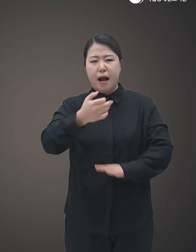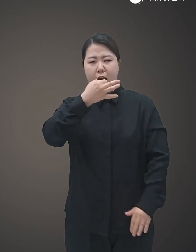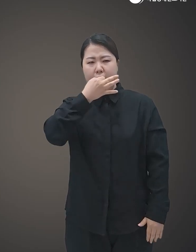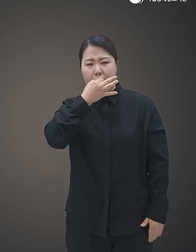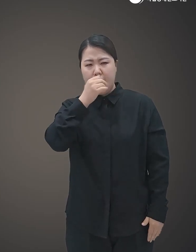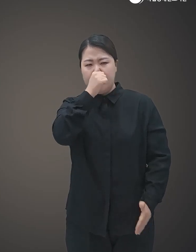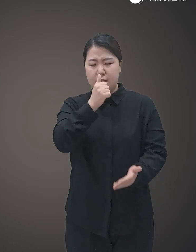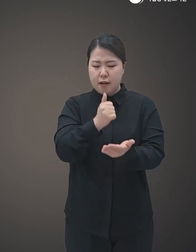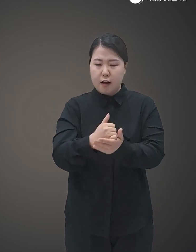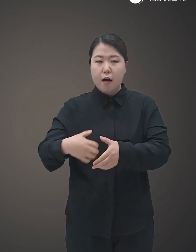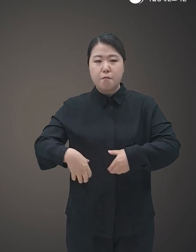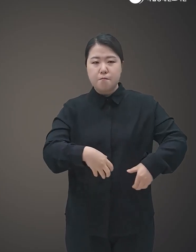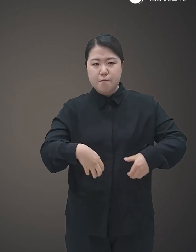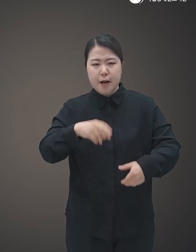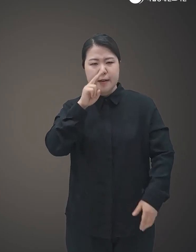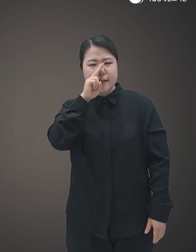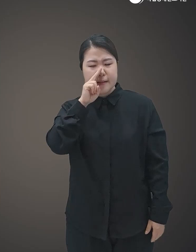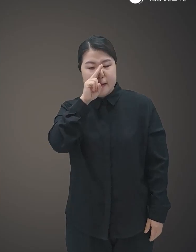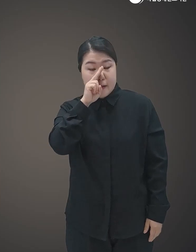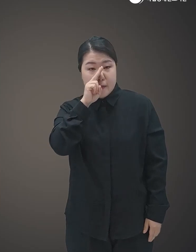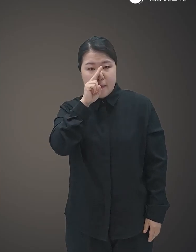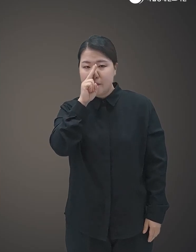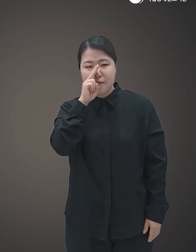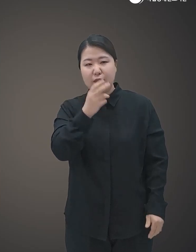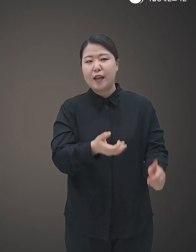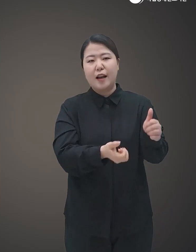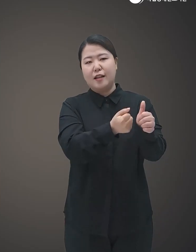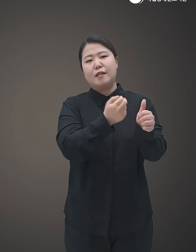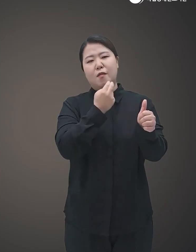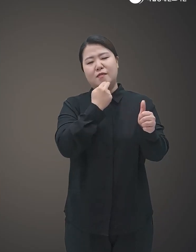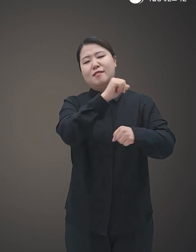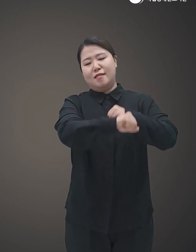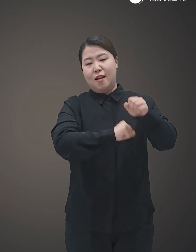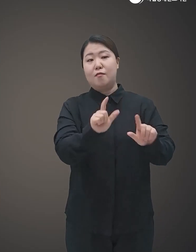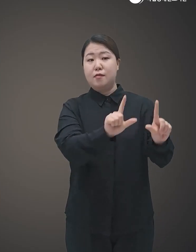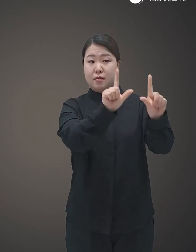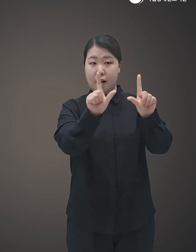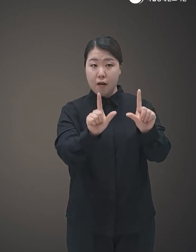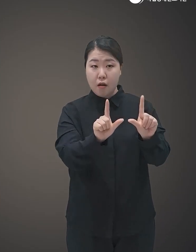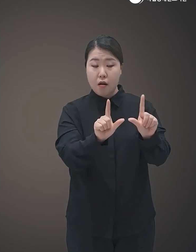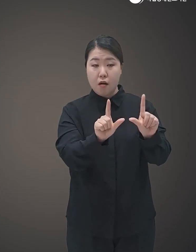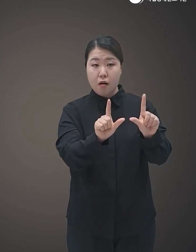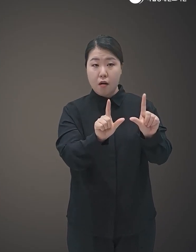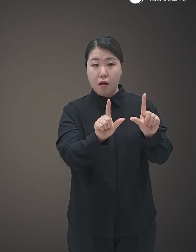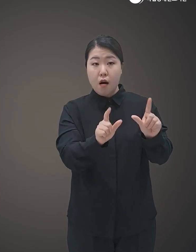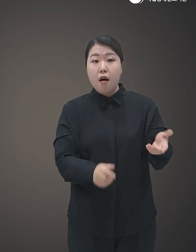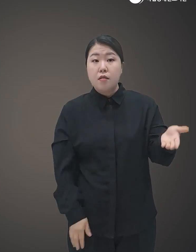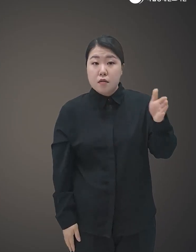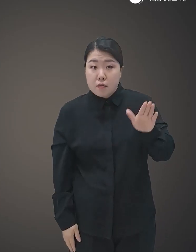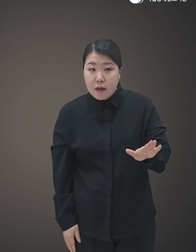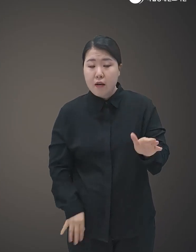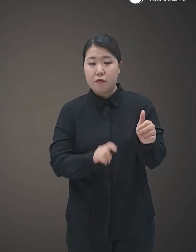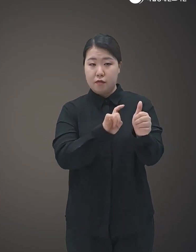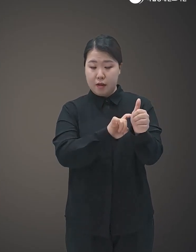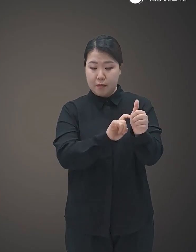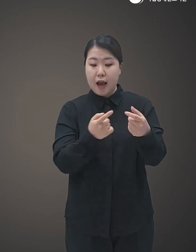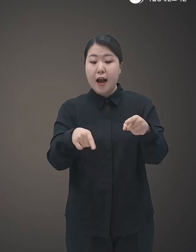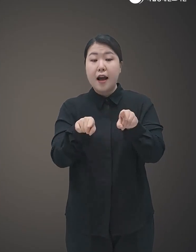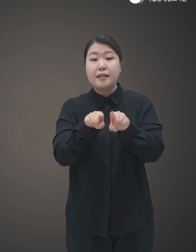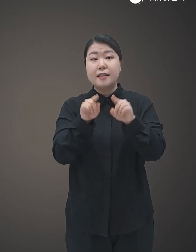죄책감, 우유부단함, 시기심이라는 부담에서 자유롭지요. 그런데도 녀석들이 집에 있어주는